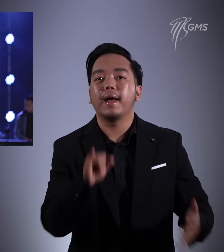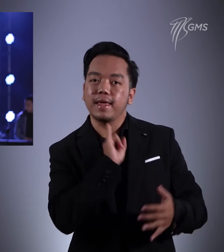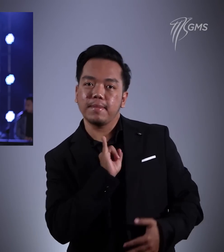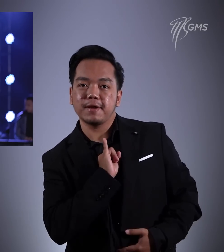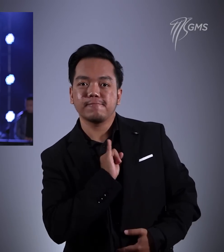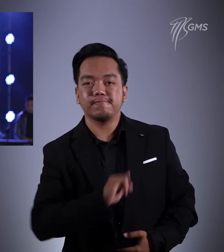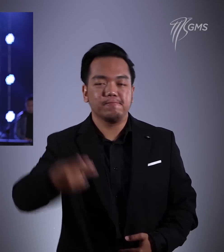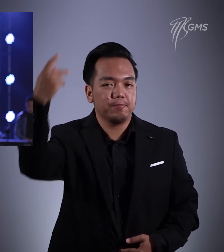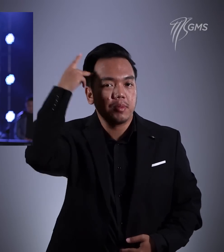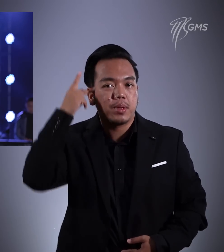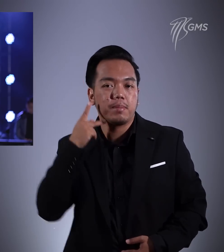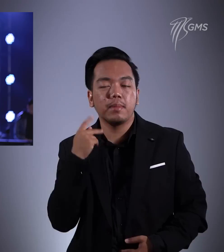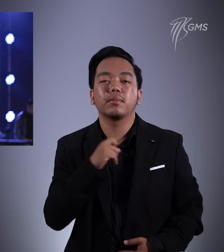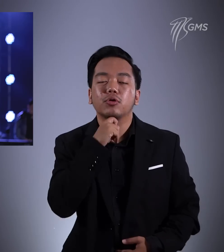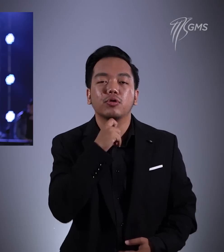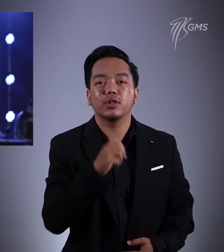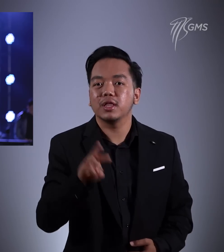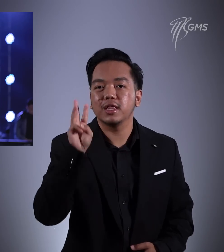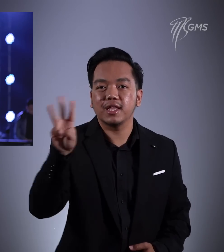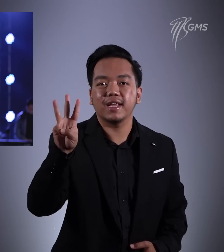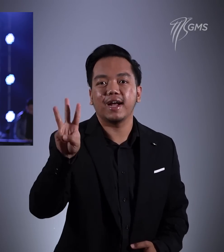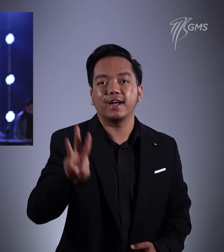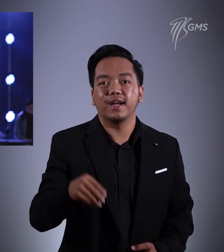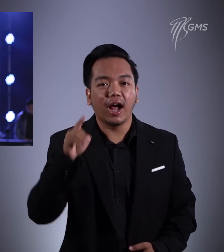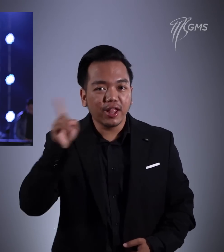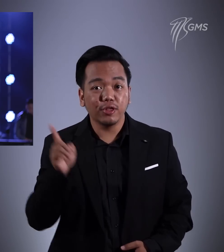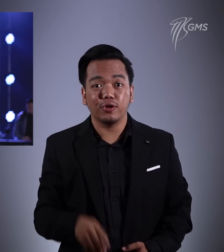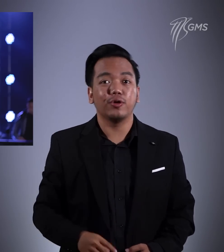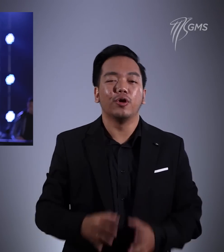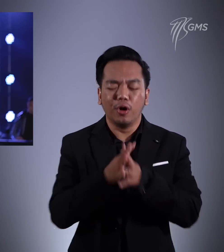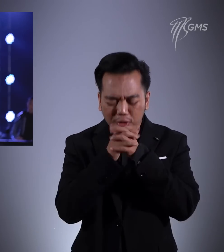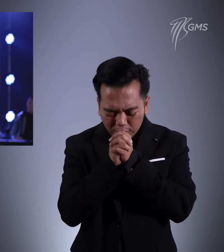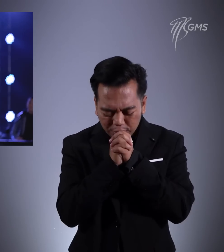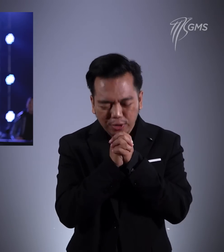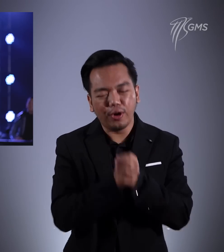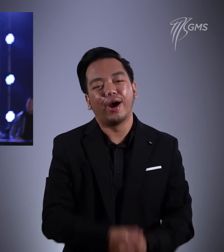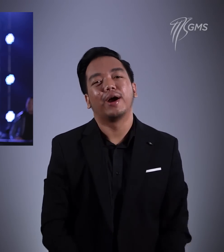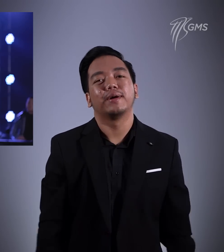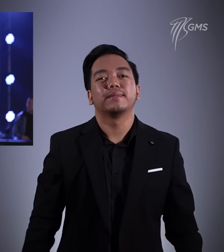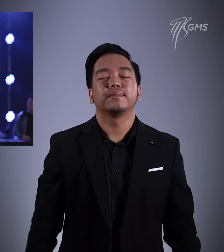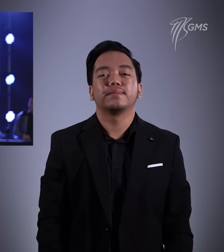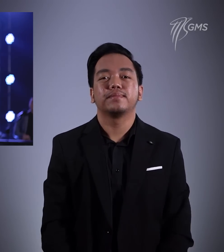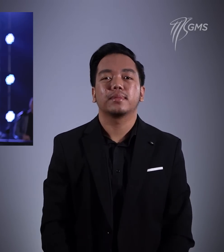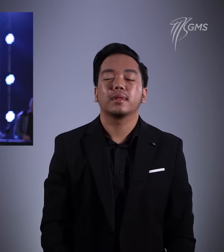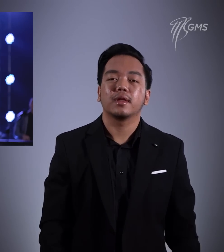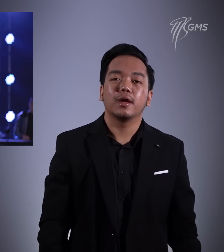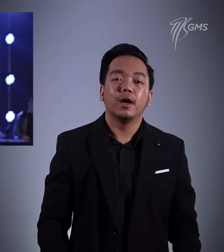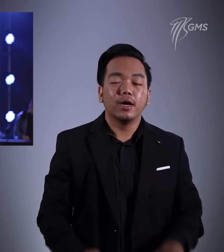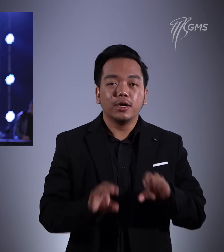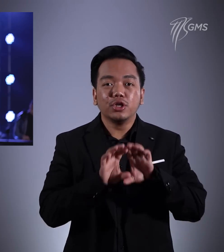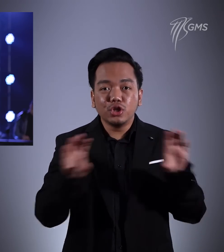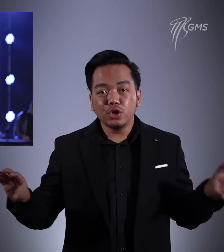Habakuk pasal yang ketiga adalah doa seorang nabi. Judulnya di Alkitab kita adalah doa Nabi